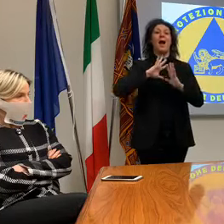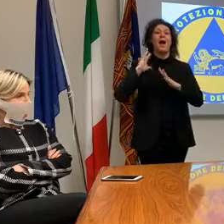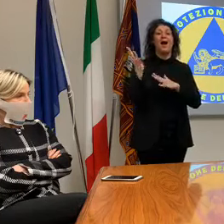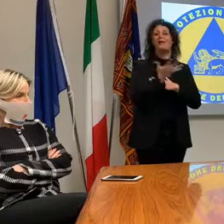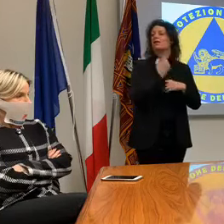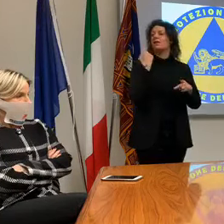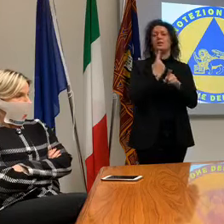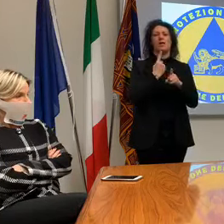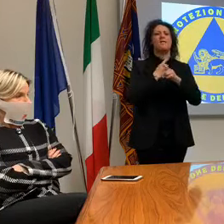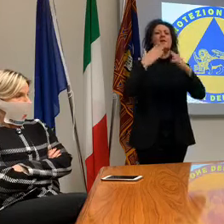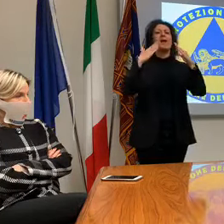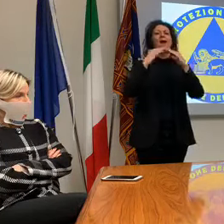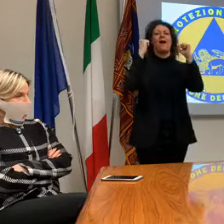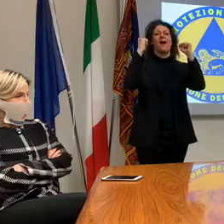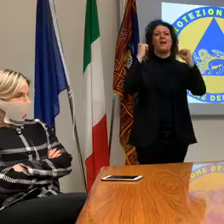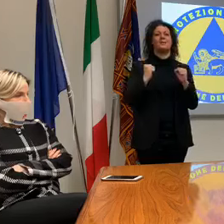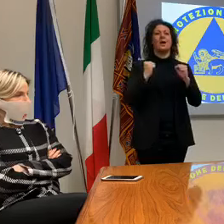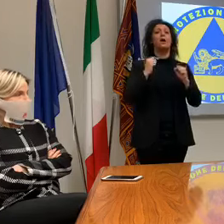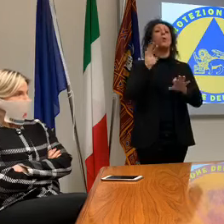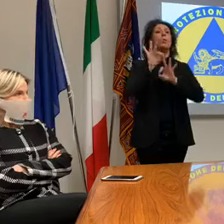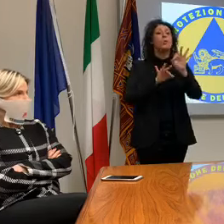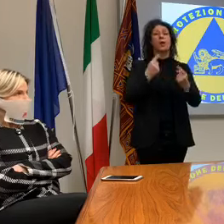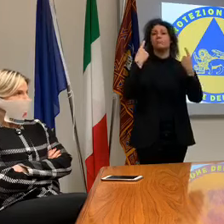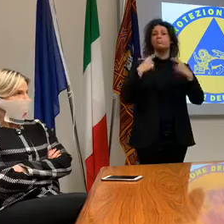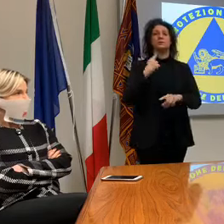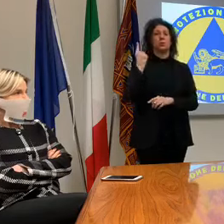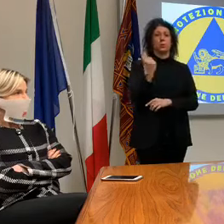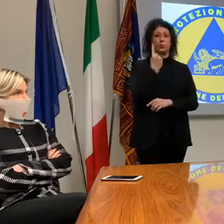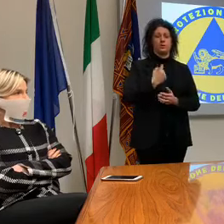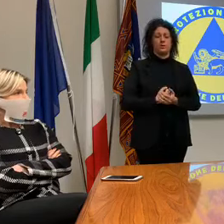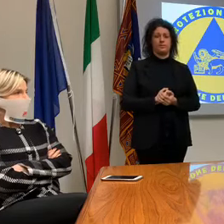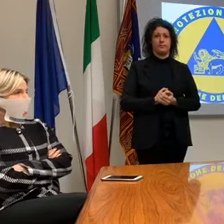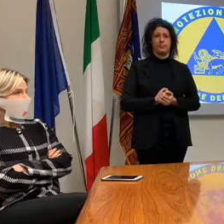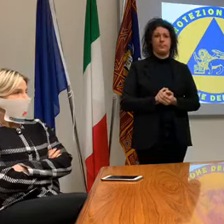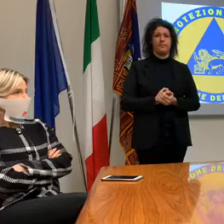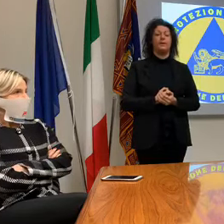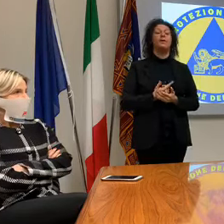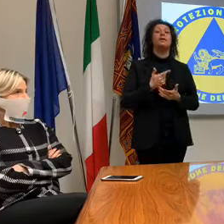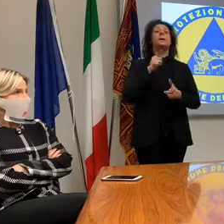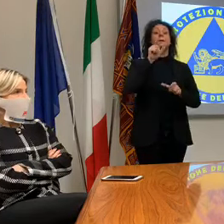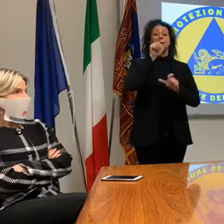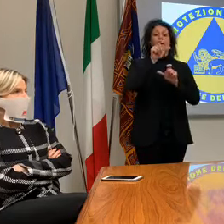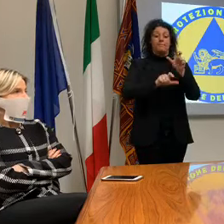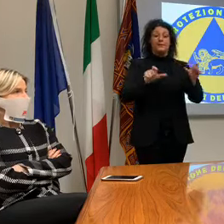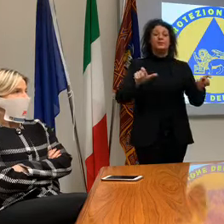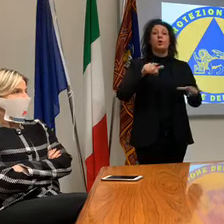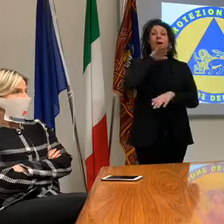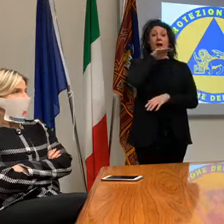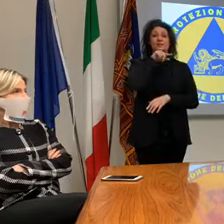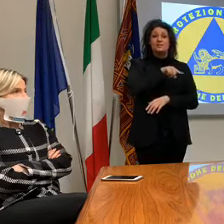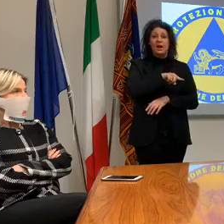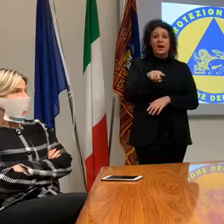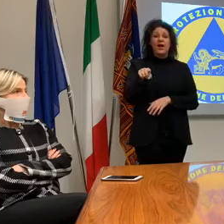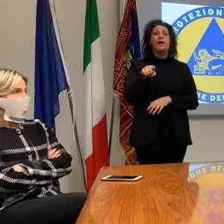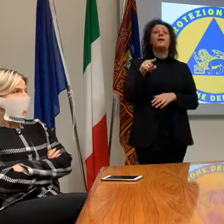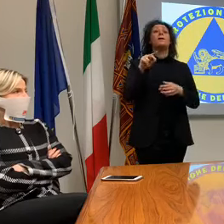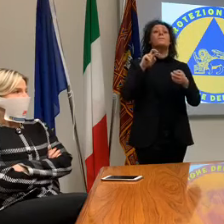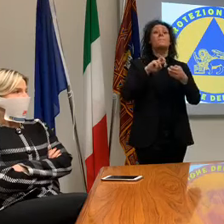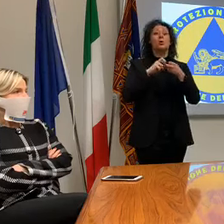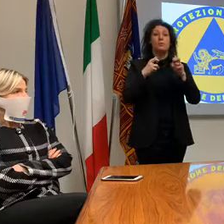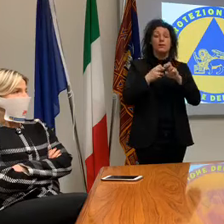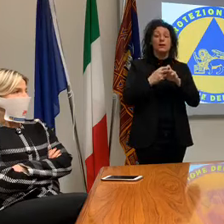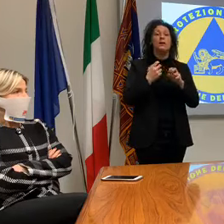questa. Ai cittadini e ai tanti anziani che mi chiedono se hanno problemi, vadano dai loro sindaci, contattino il comune, non vadano.